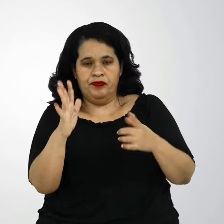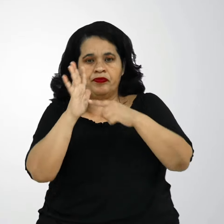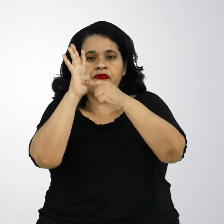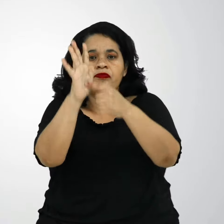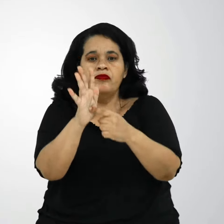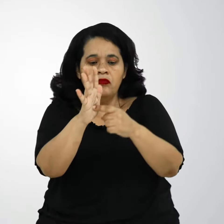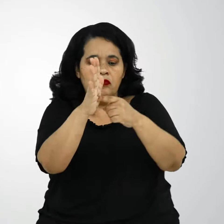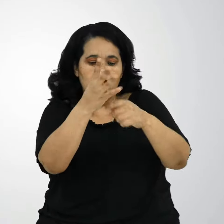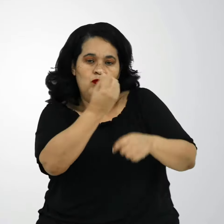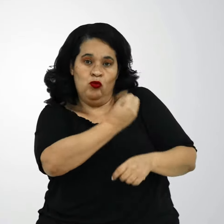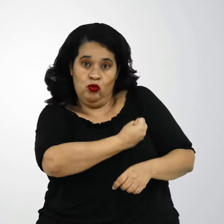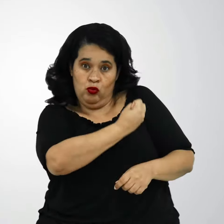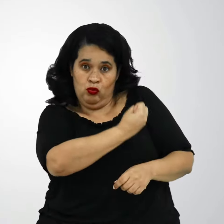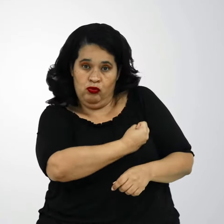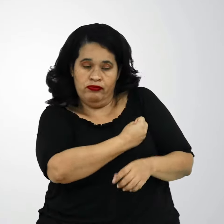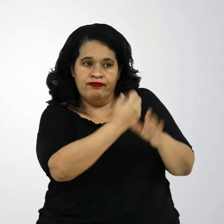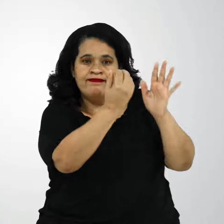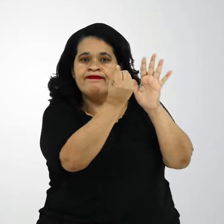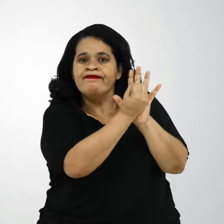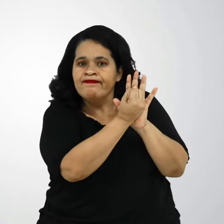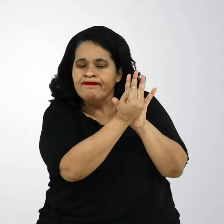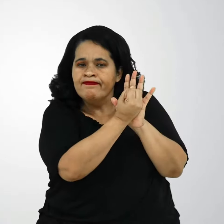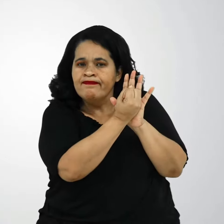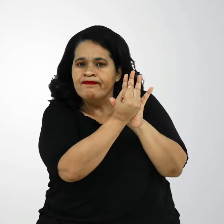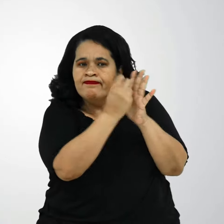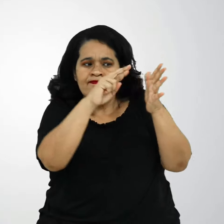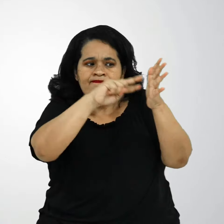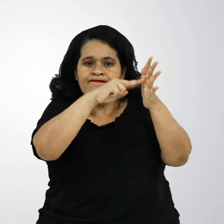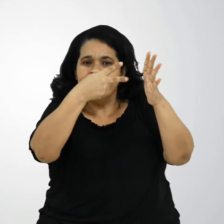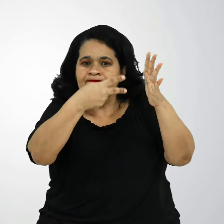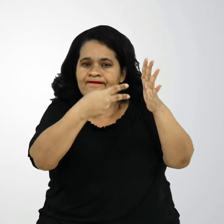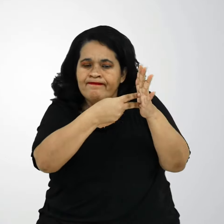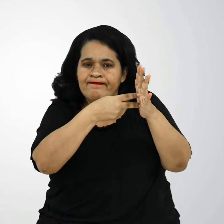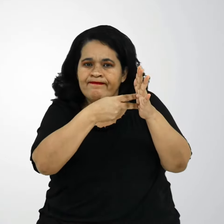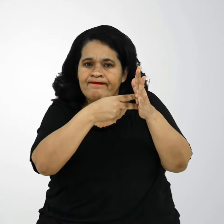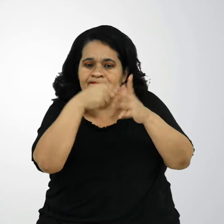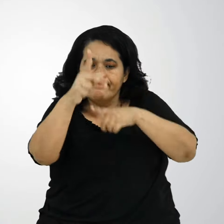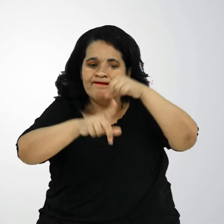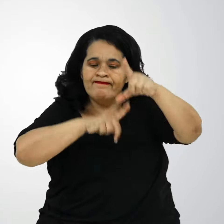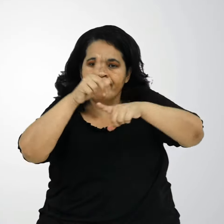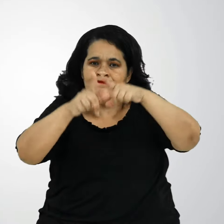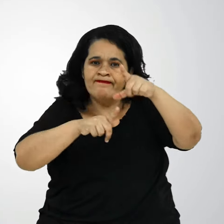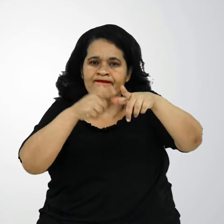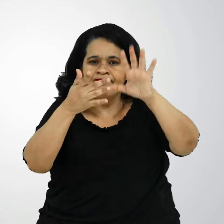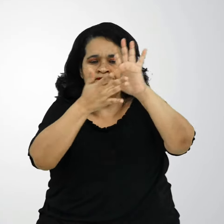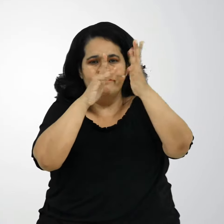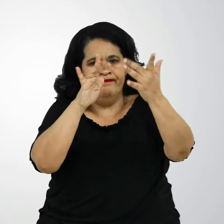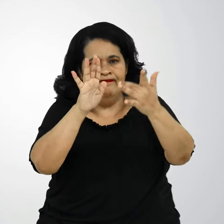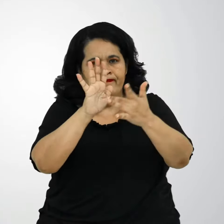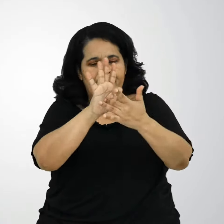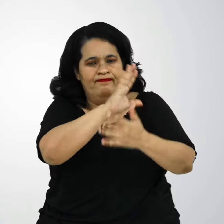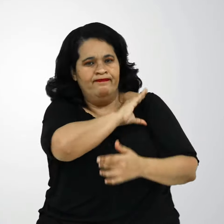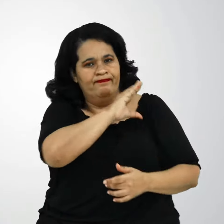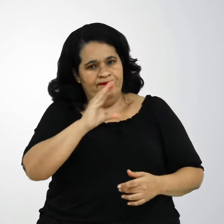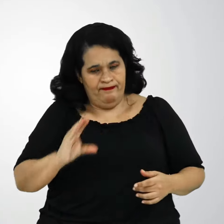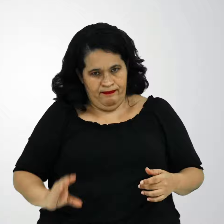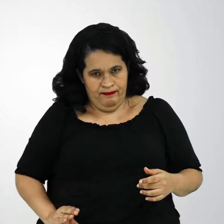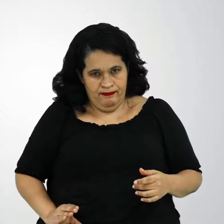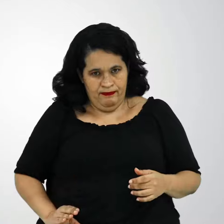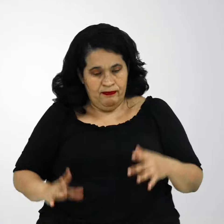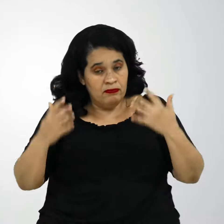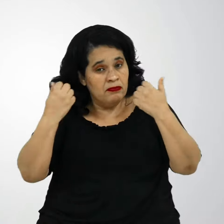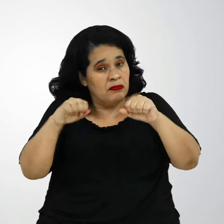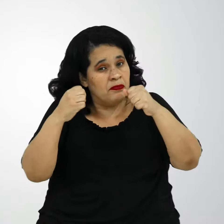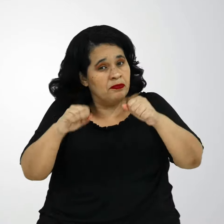número simbólico que aponta para a obra de Cristo em sua primeira vinda e também na consumação. Ou seja, nós vamos entender a obra